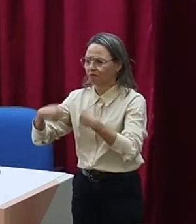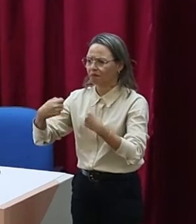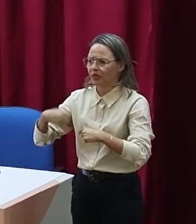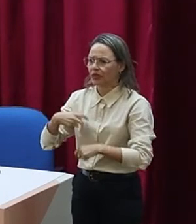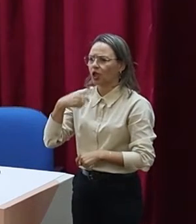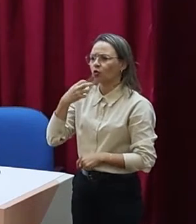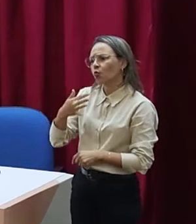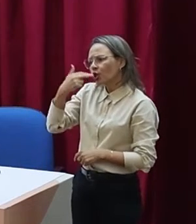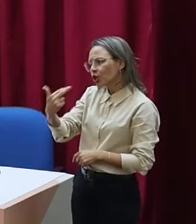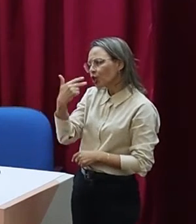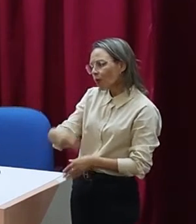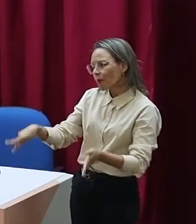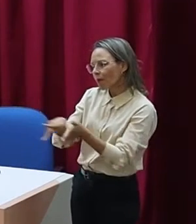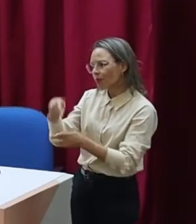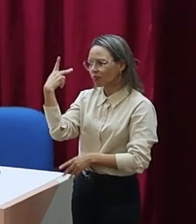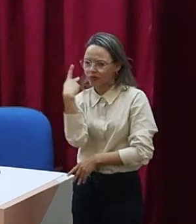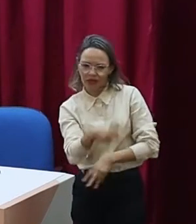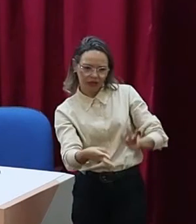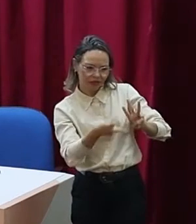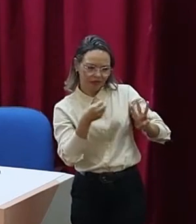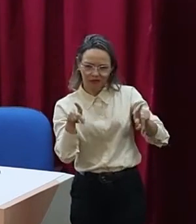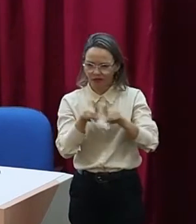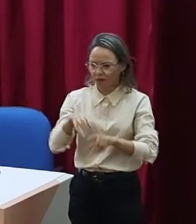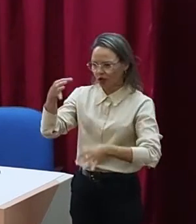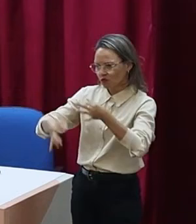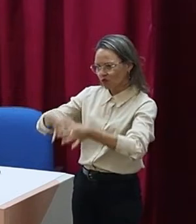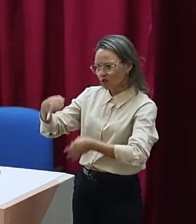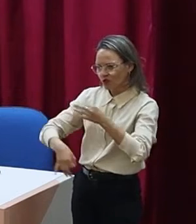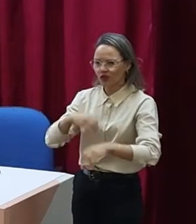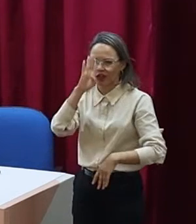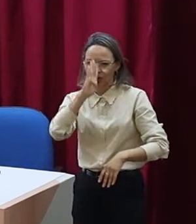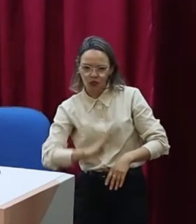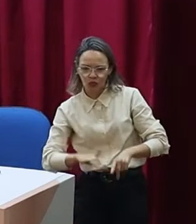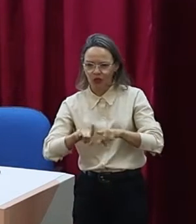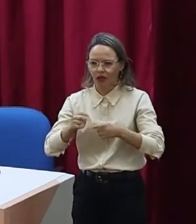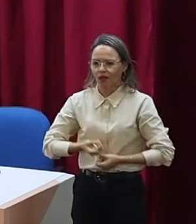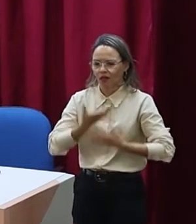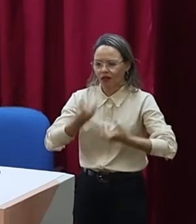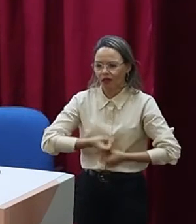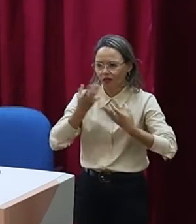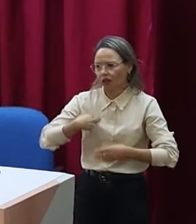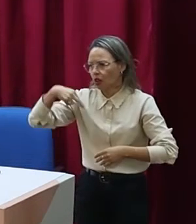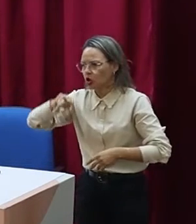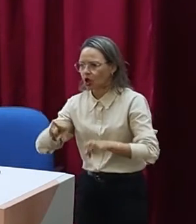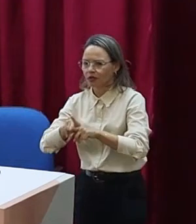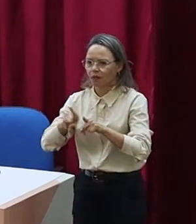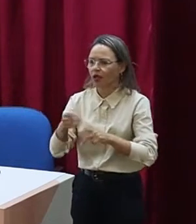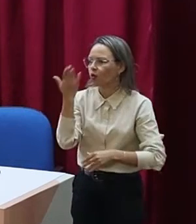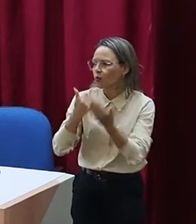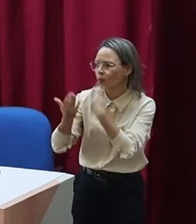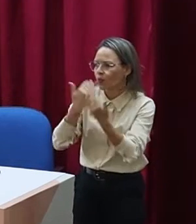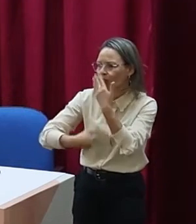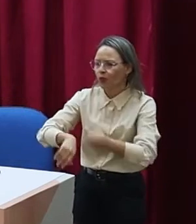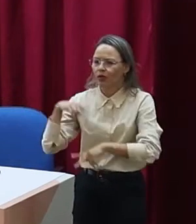ajude a compreender e a serem compreendidos, a defensor público gratuito, a liberdade de expressão religiosa, a consumo de alimentos